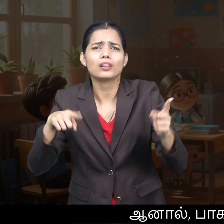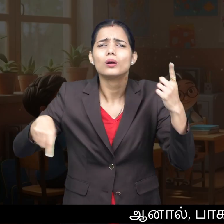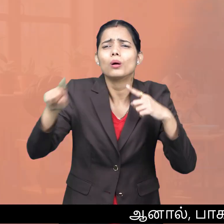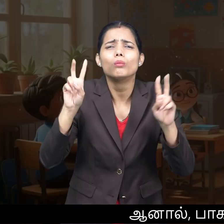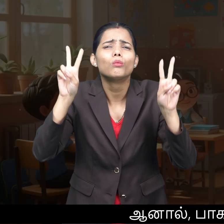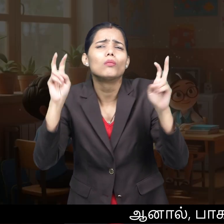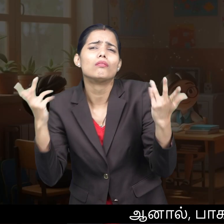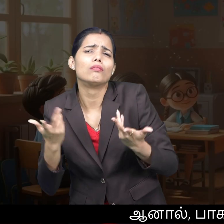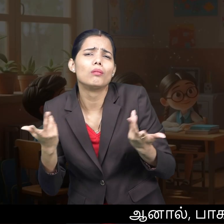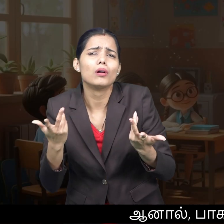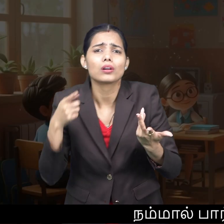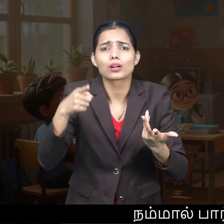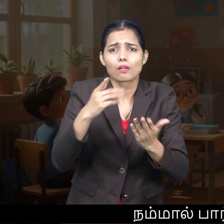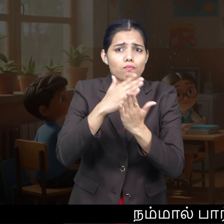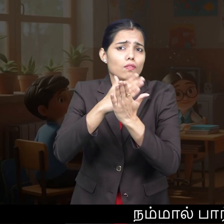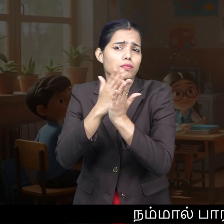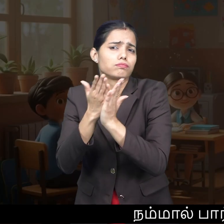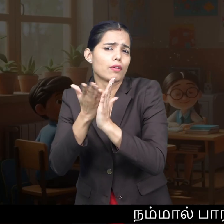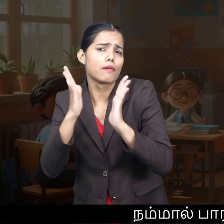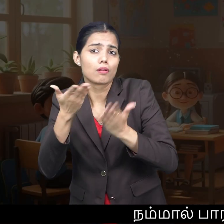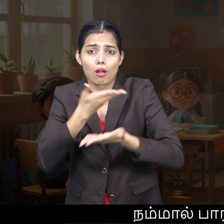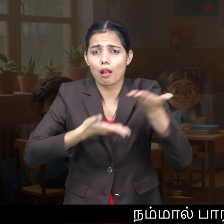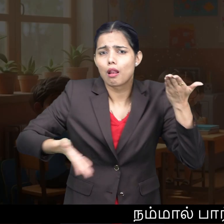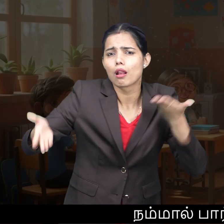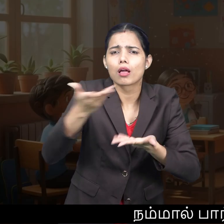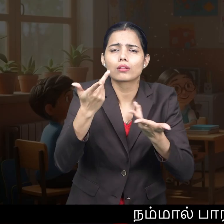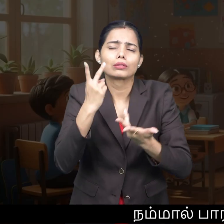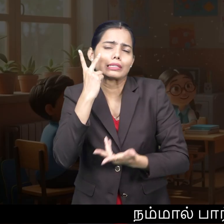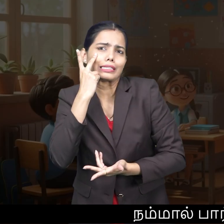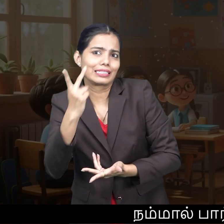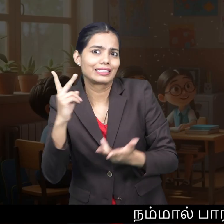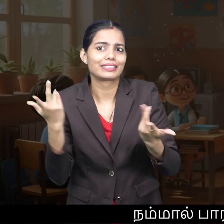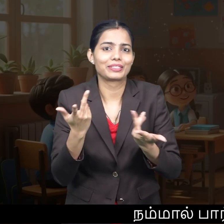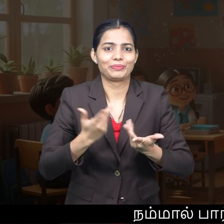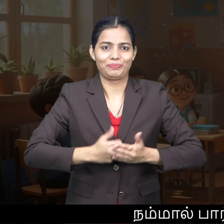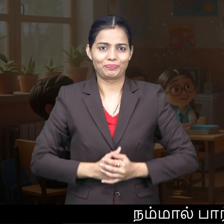ஆனால் நம்மால் பார்க்க முடியாத பகுதிகளை பற்றி தெரியுமா?